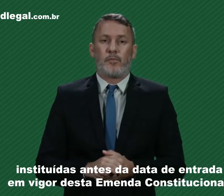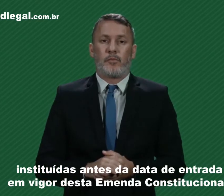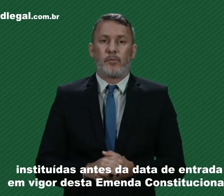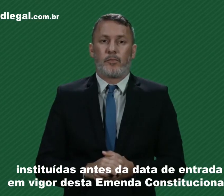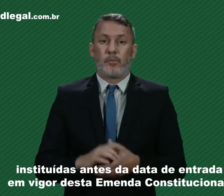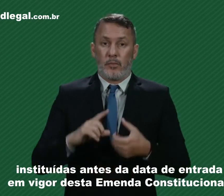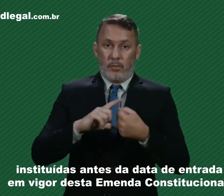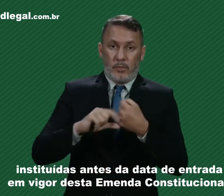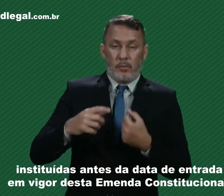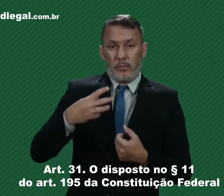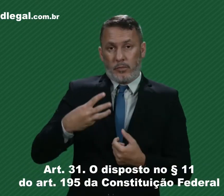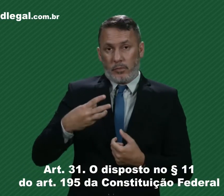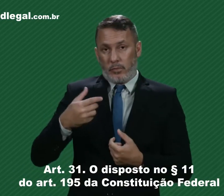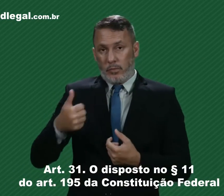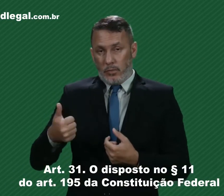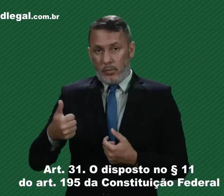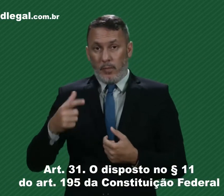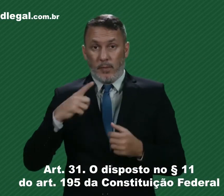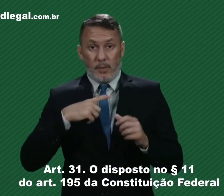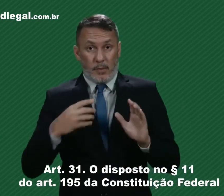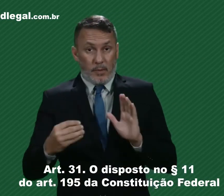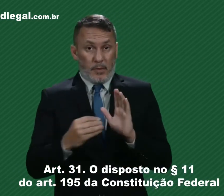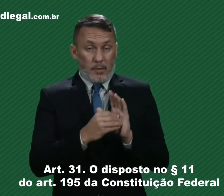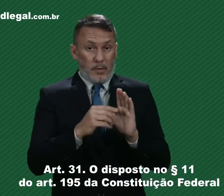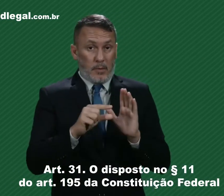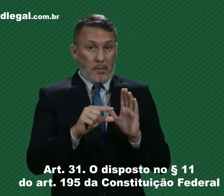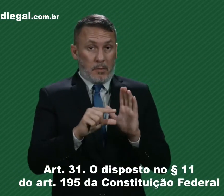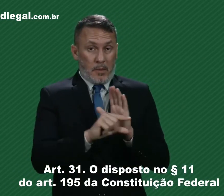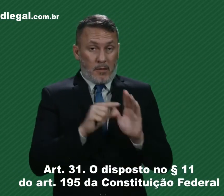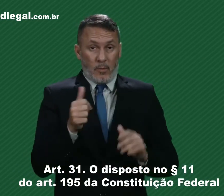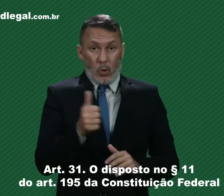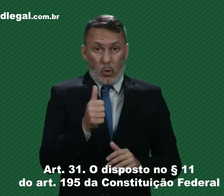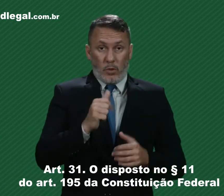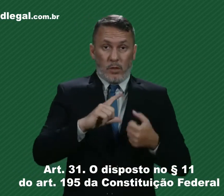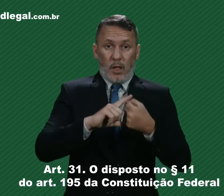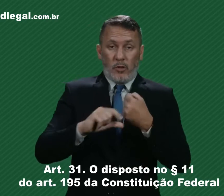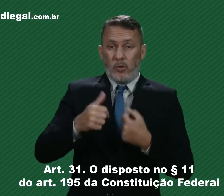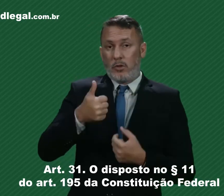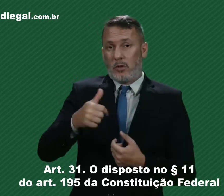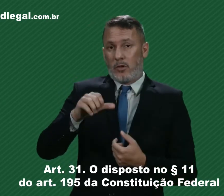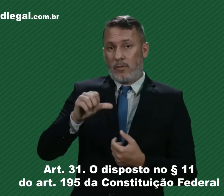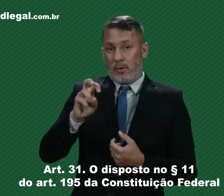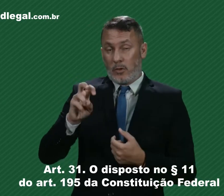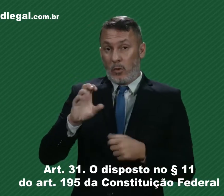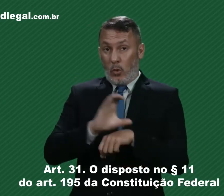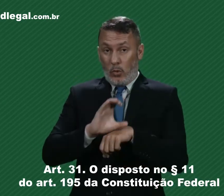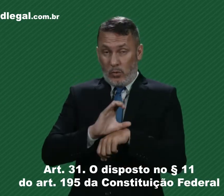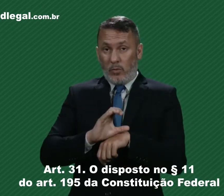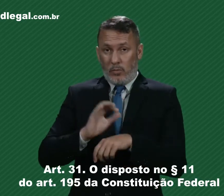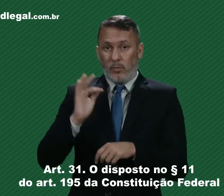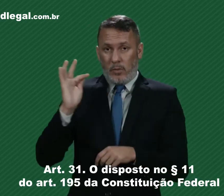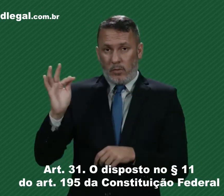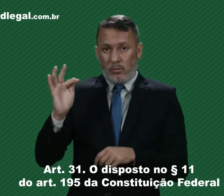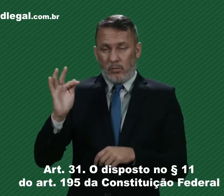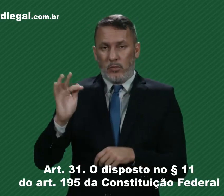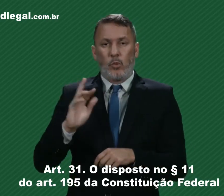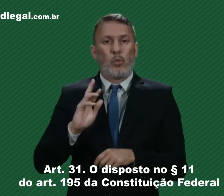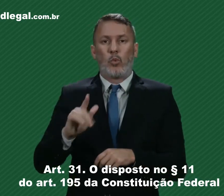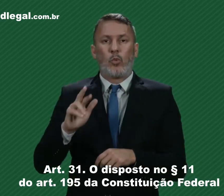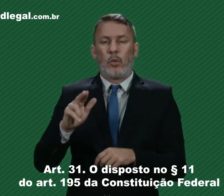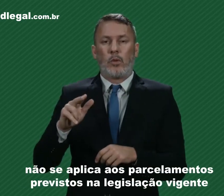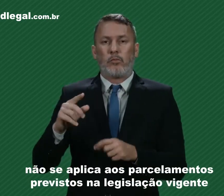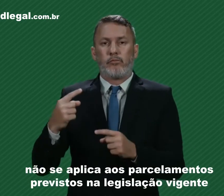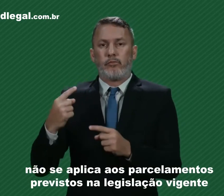emenda constitucional. Artigo 31. O disposto no parágrafo 11 do artigo 195 da